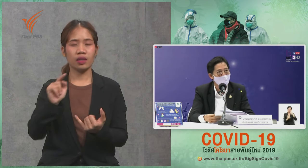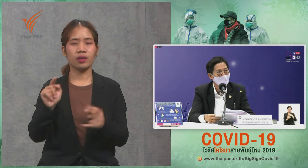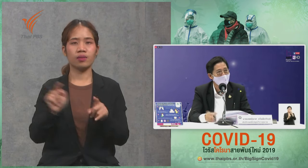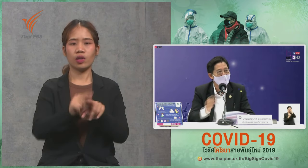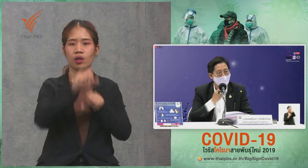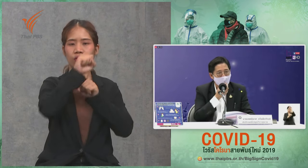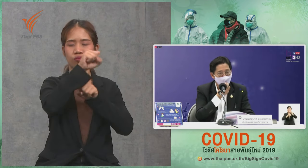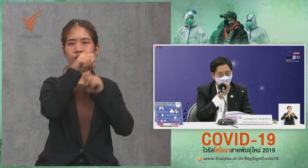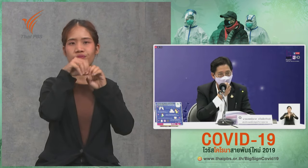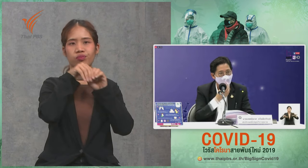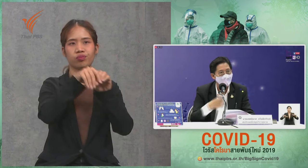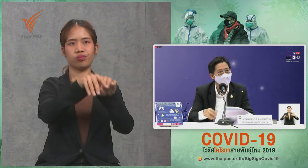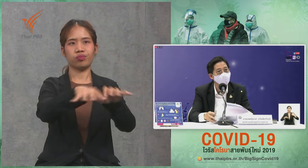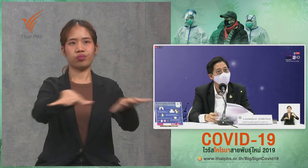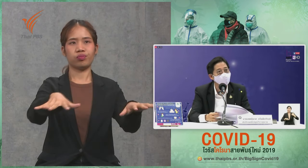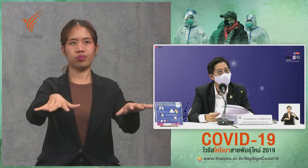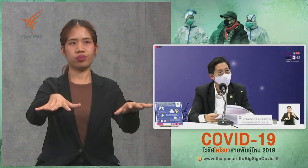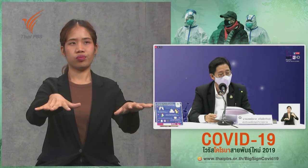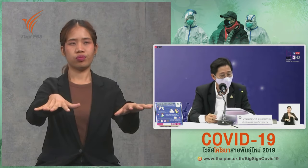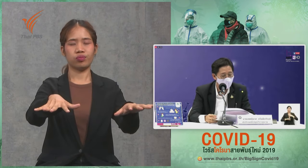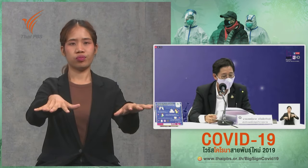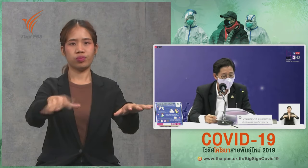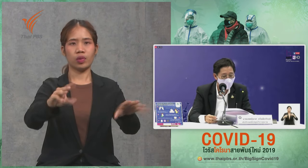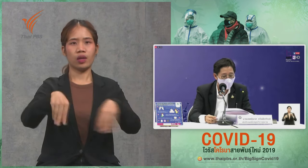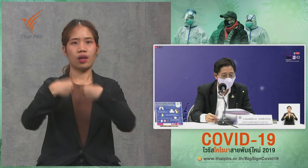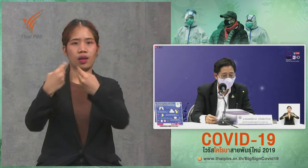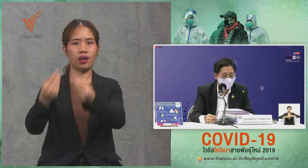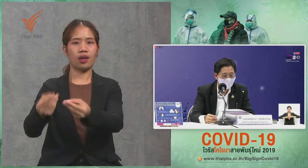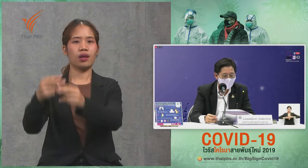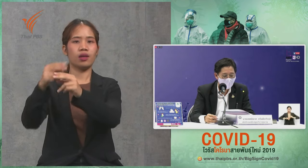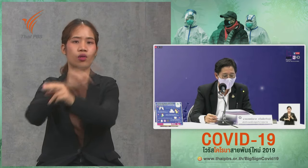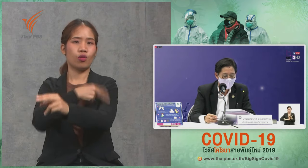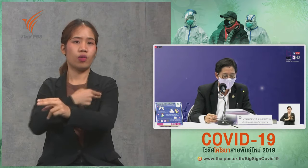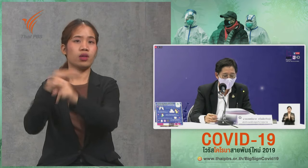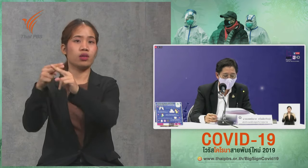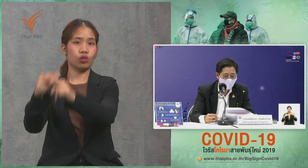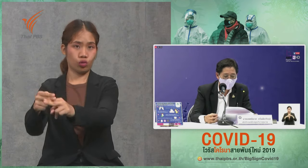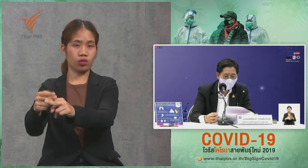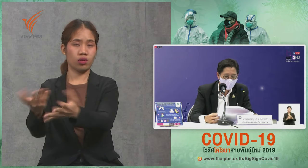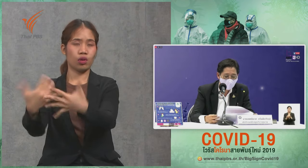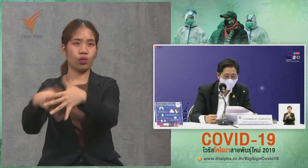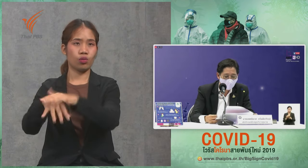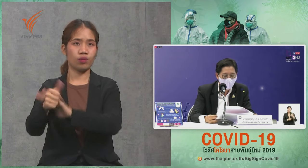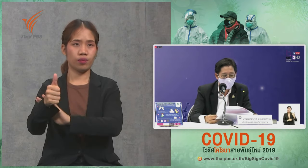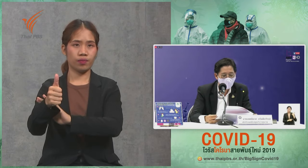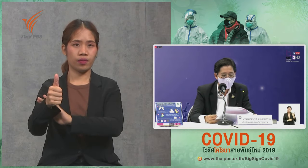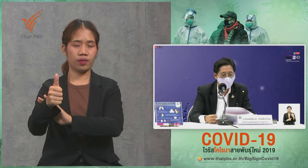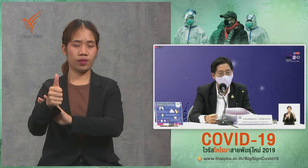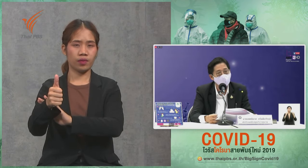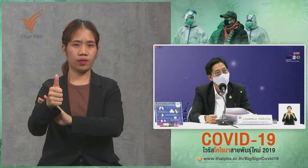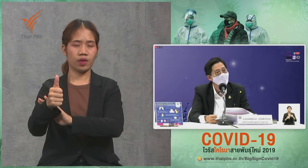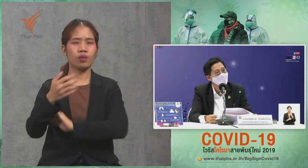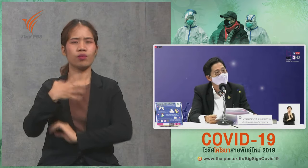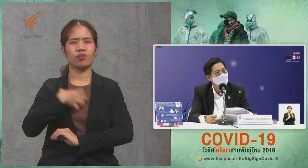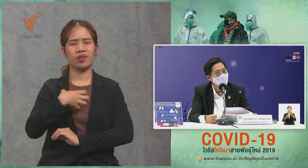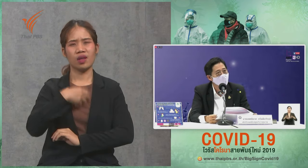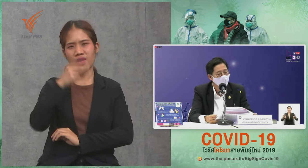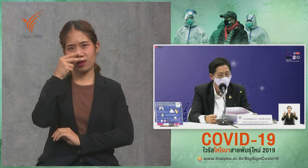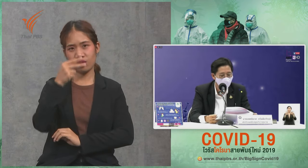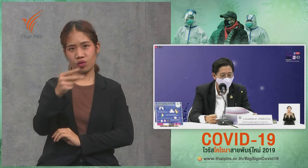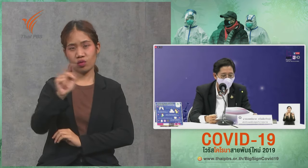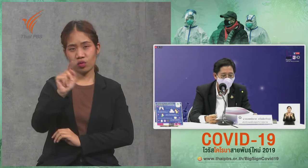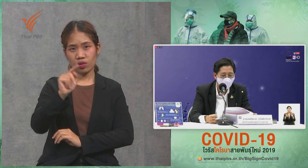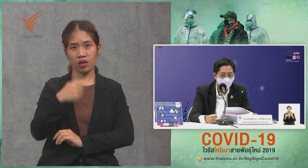ศให้ภาคเอกชนมาร่วมนะครับผมอยากให้ดูโดยเฉพาะ